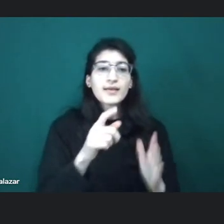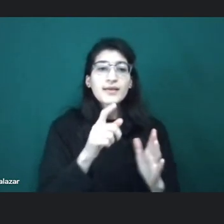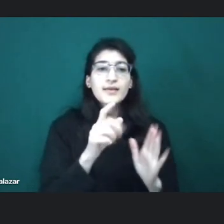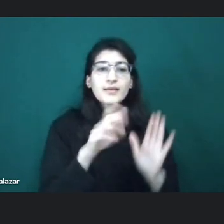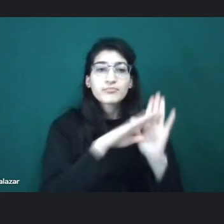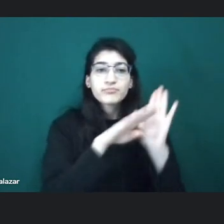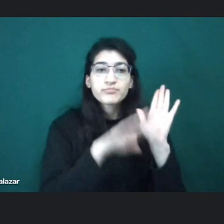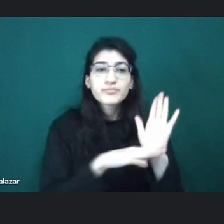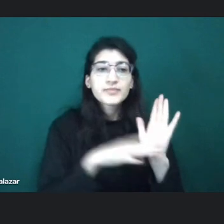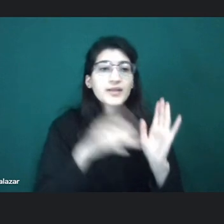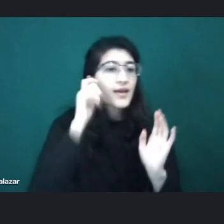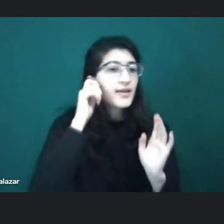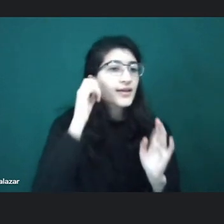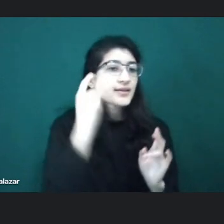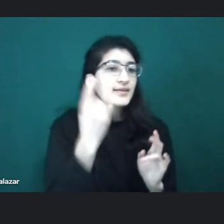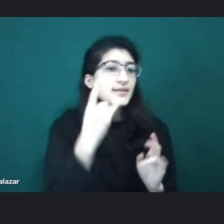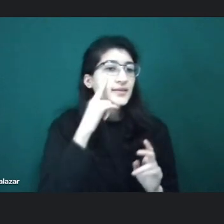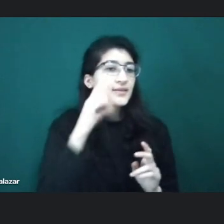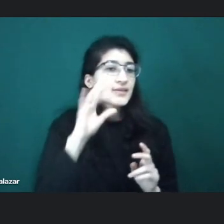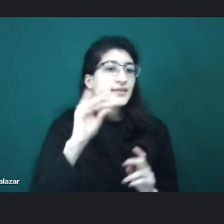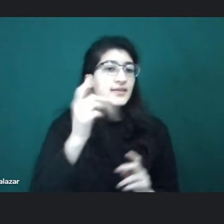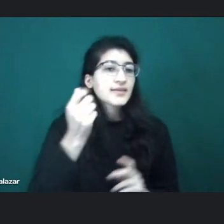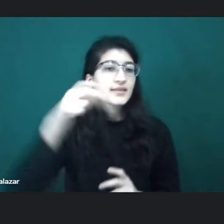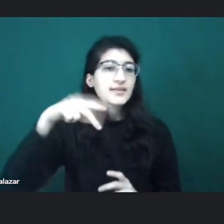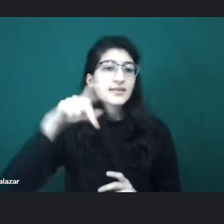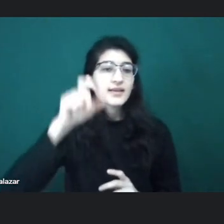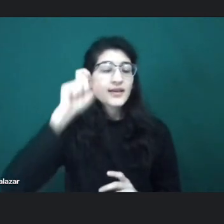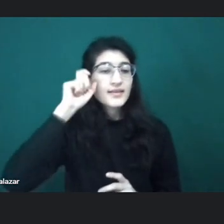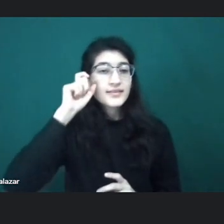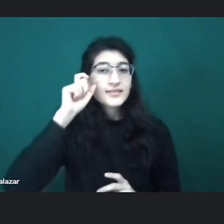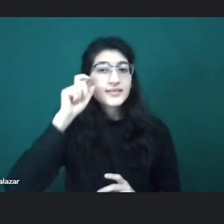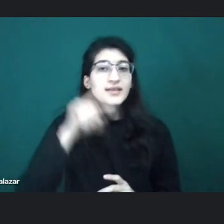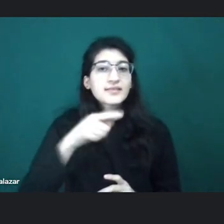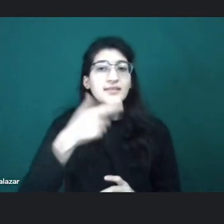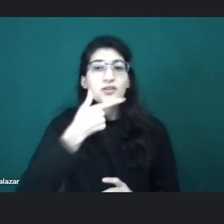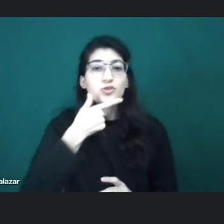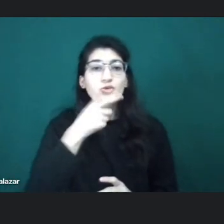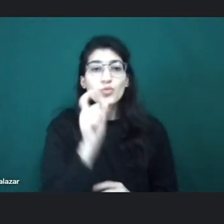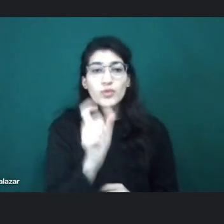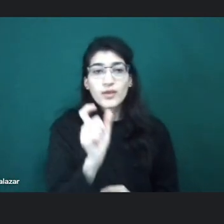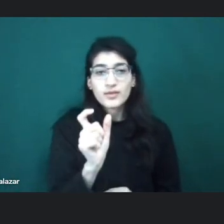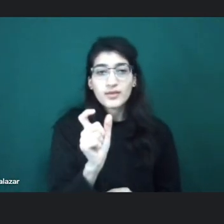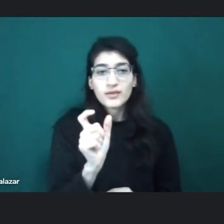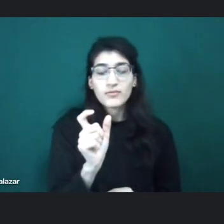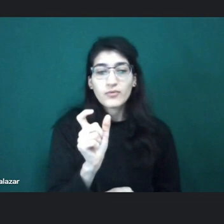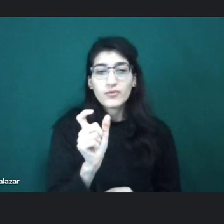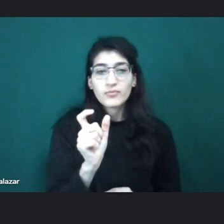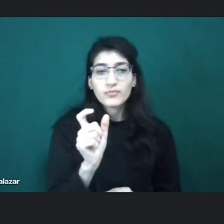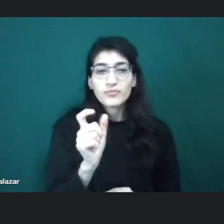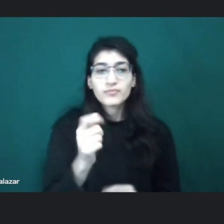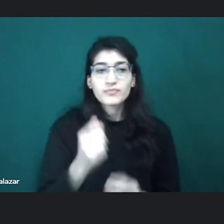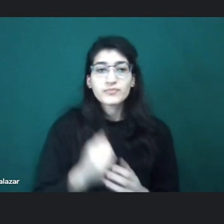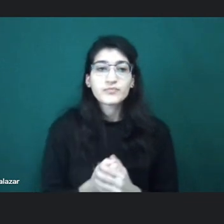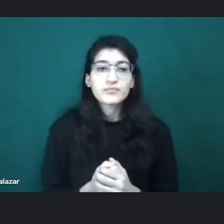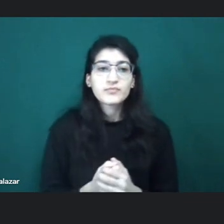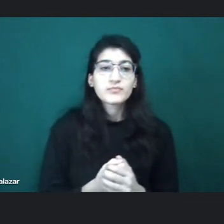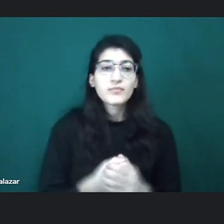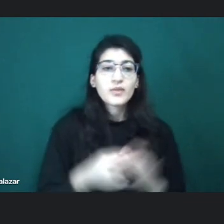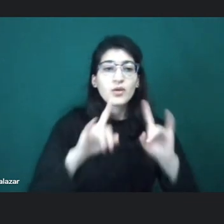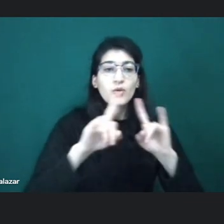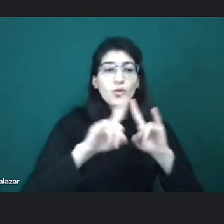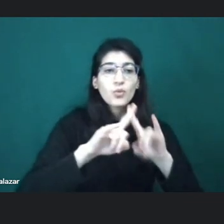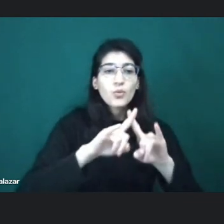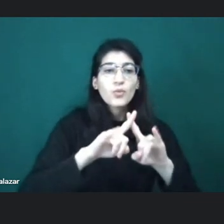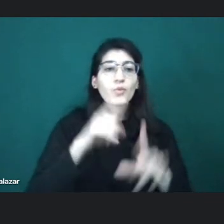Un sustantivo. Bien. El sufijo ANCE, ¿sí? Without.